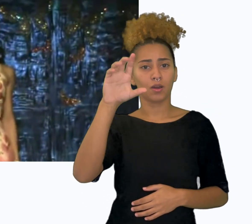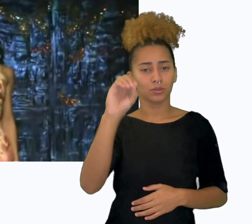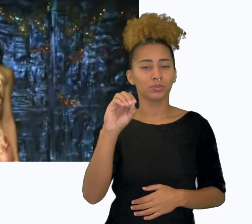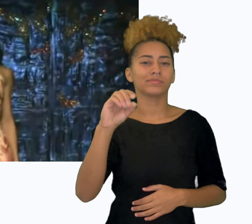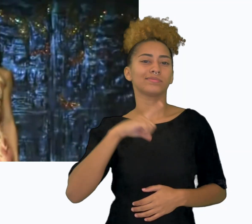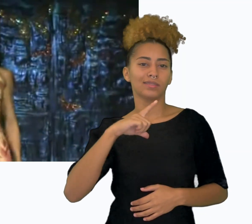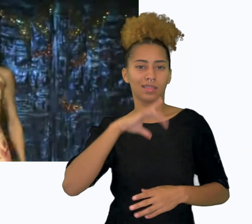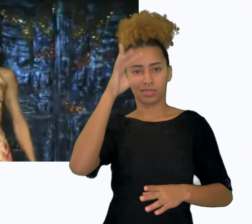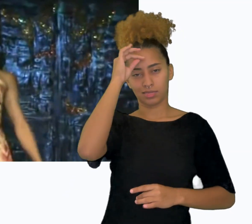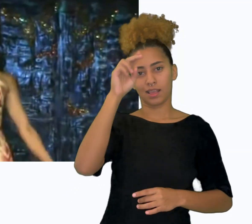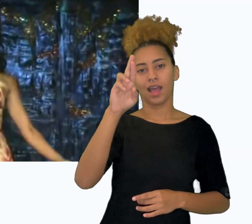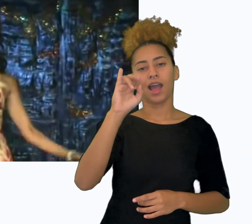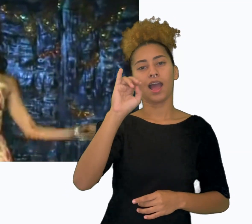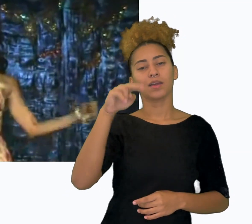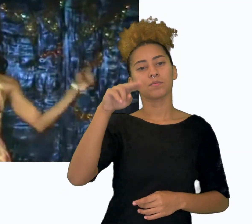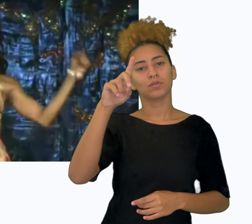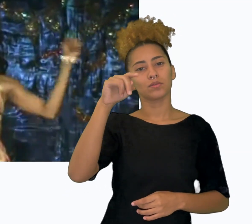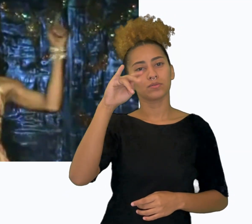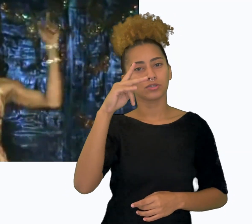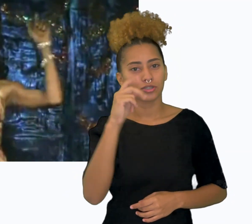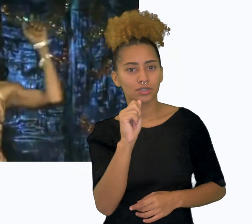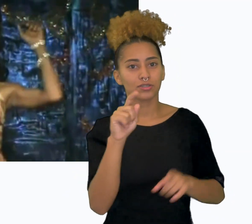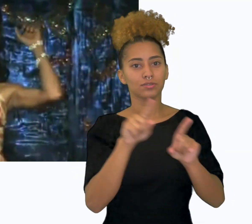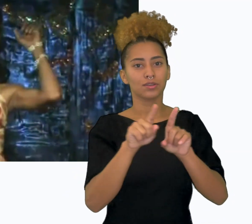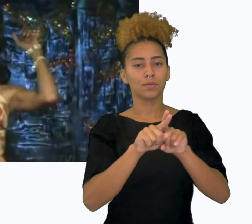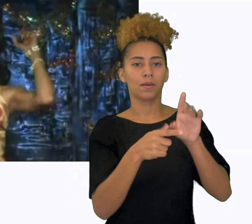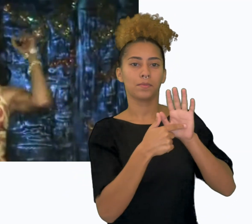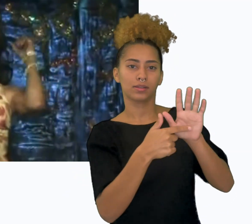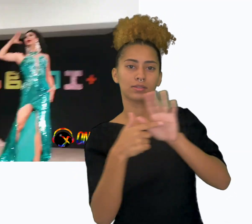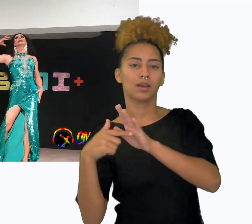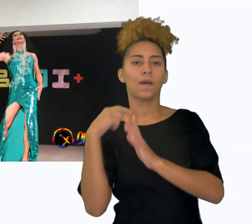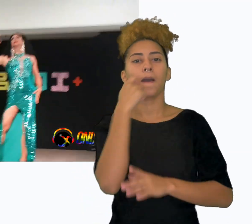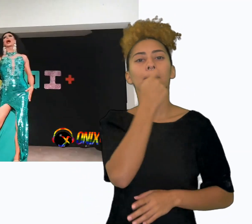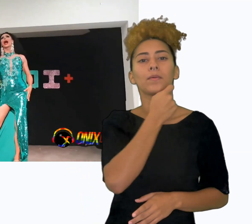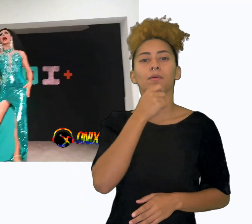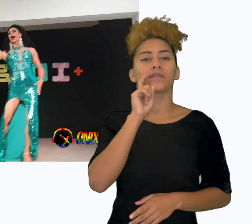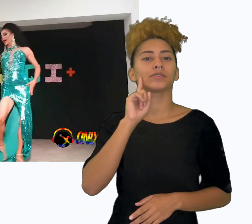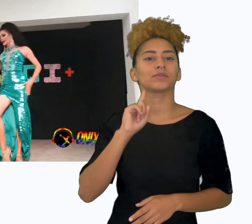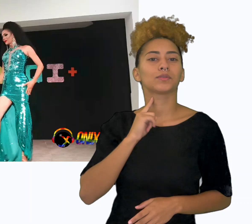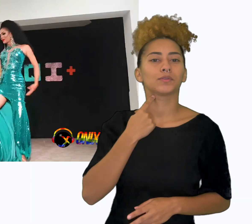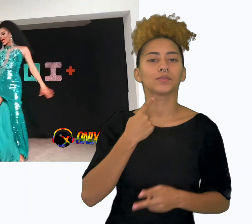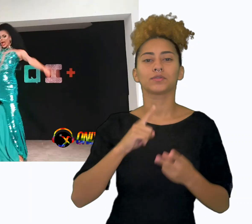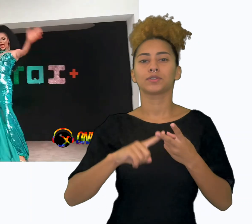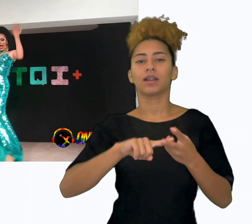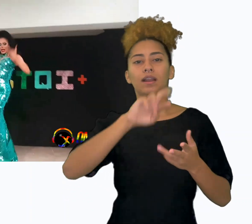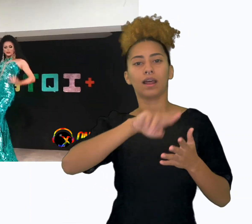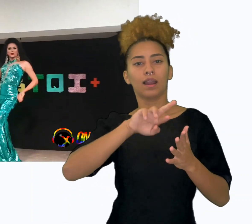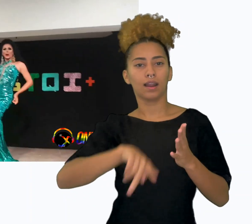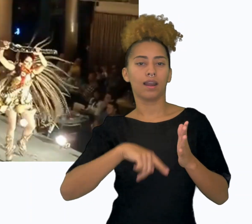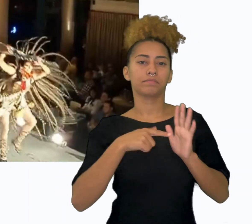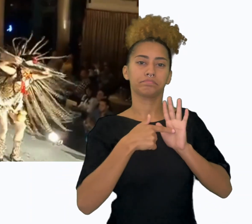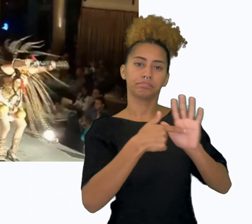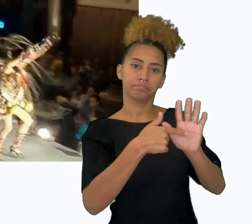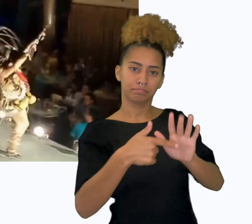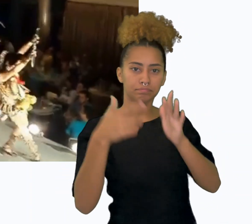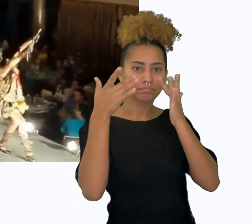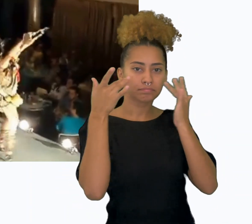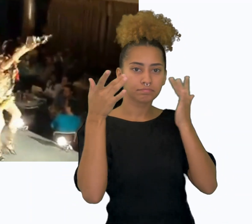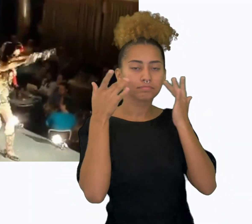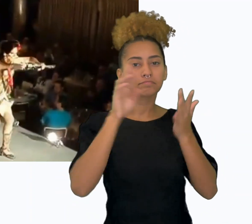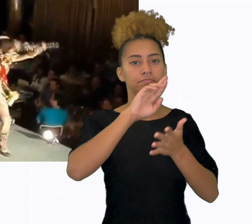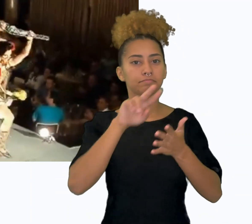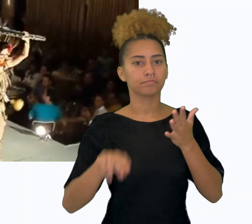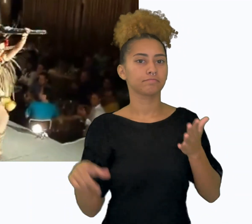componente do coletivo Divas e atuou em espetáculos como Bocas Sujas de Carmim, Atiraste uma Pedra, Divas Vintage,